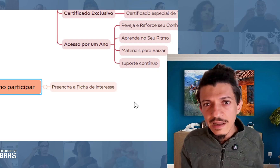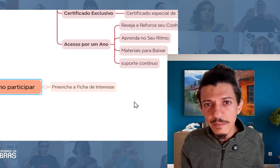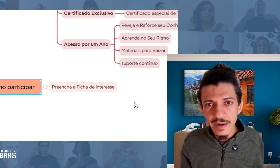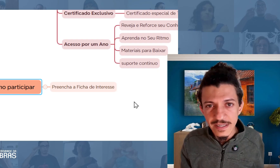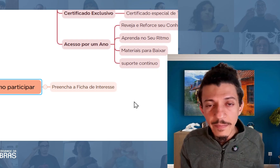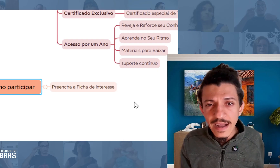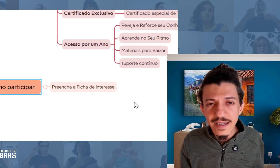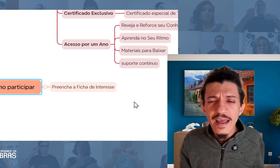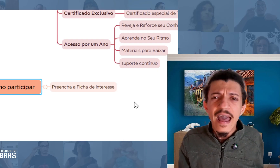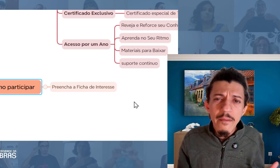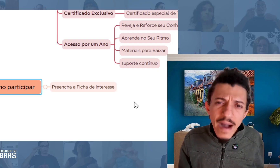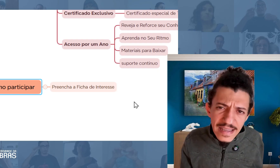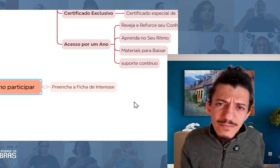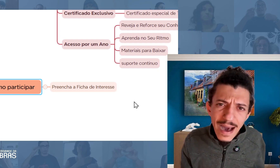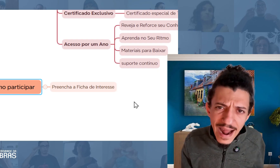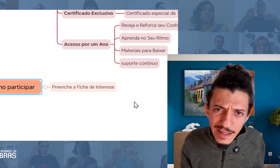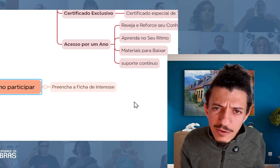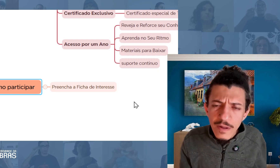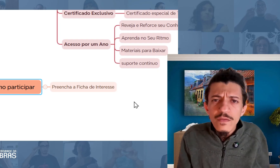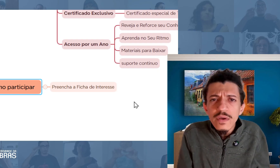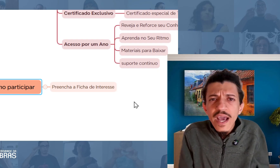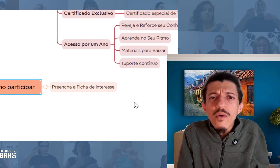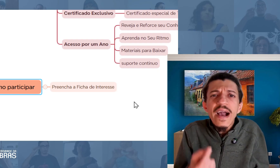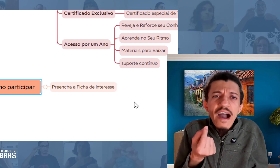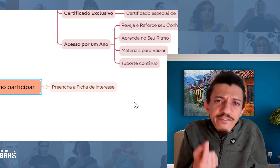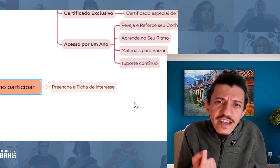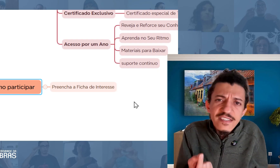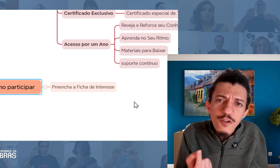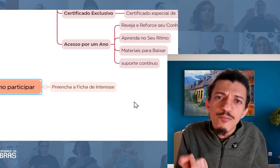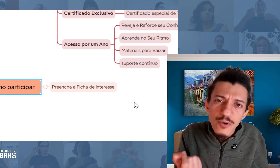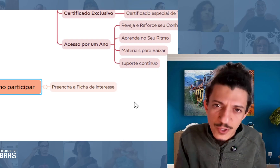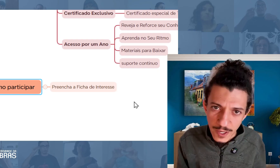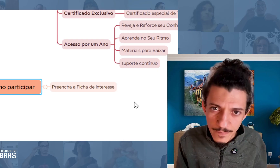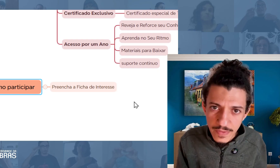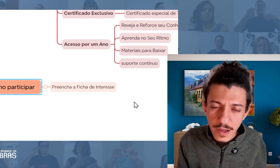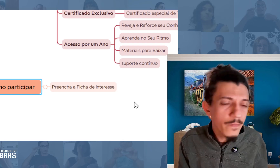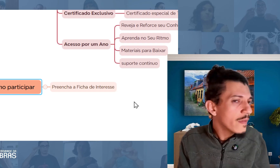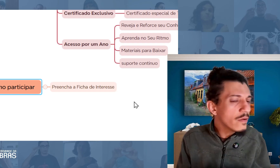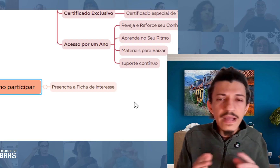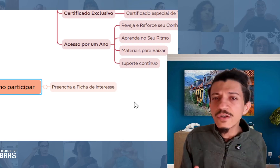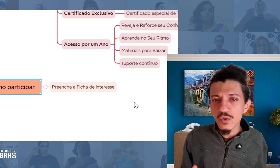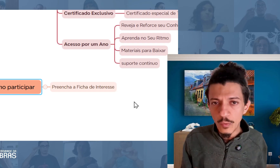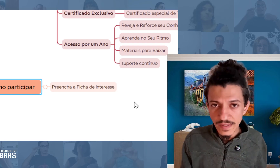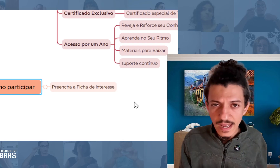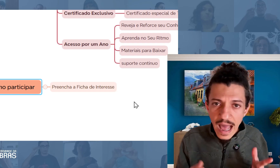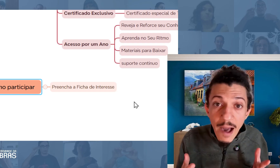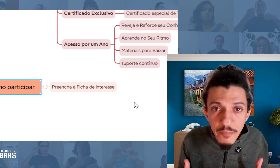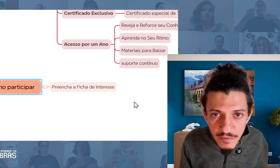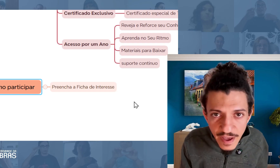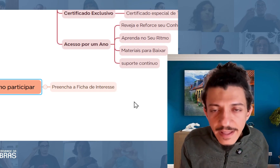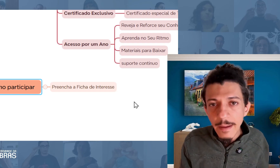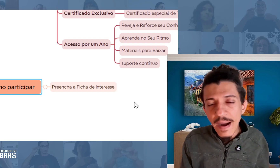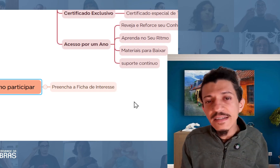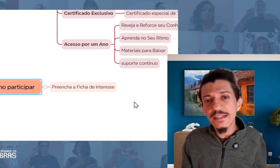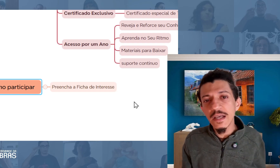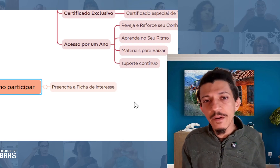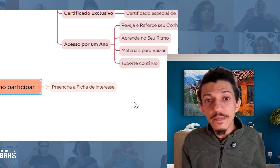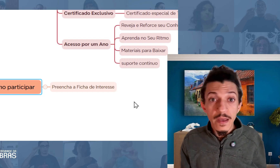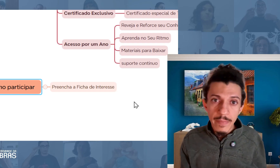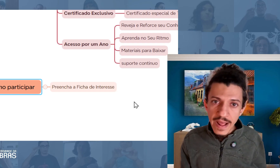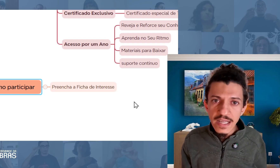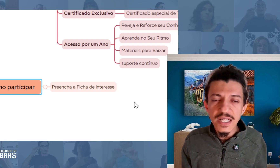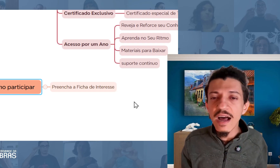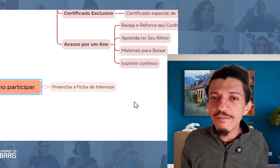mentoria Libras na Prática é mais barato do que um cafezinho por dia. Então, não tem desculpas. Aproveita,